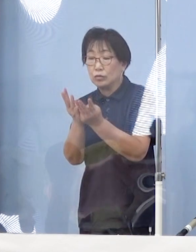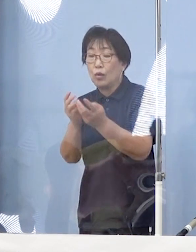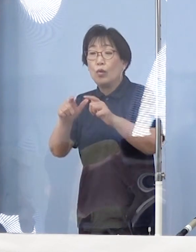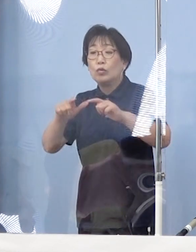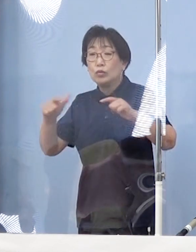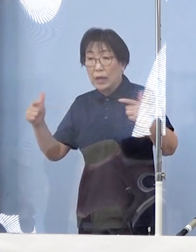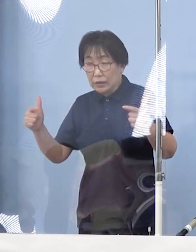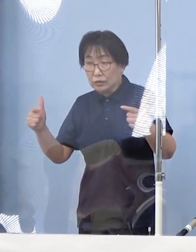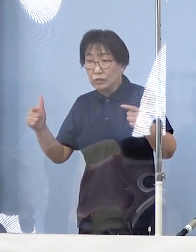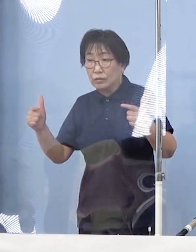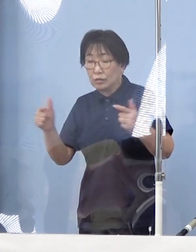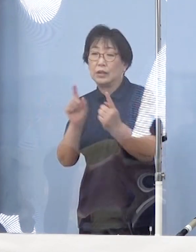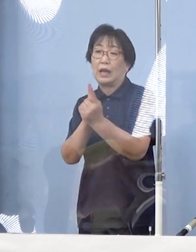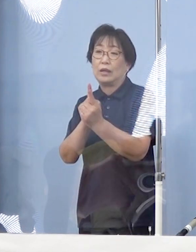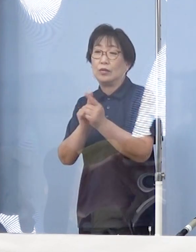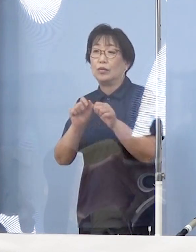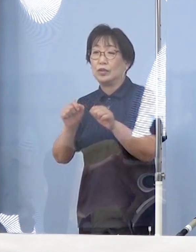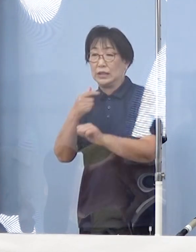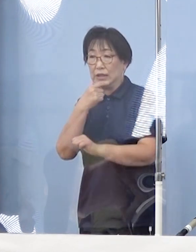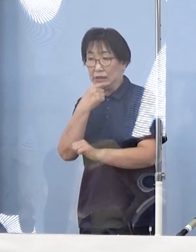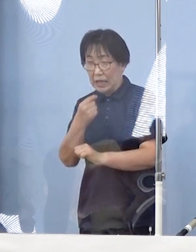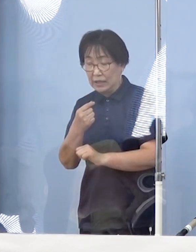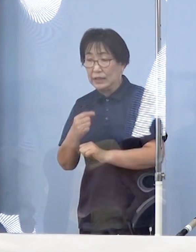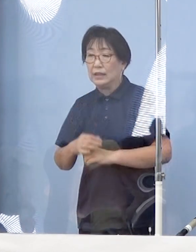というふうに考えております。